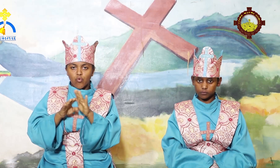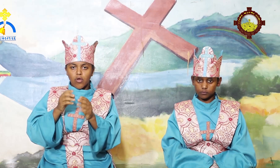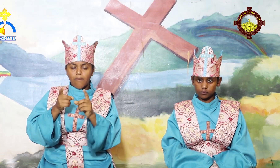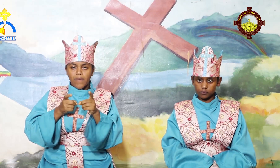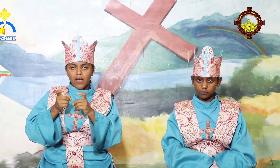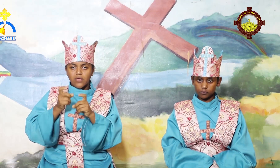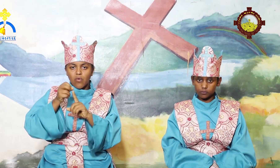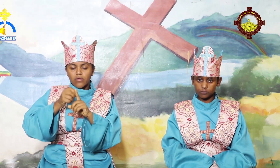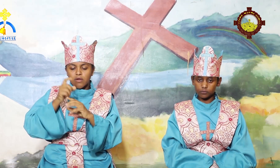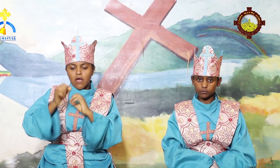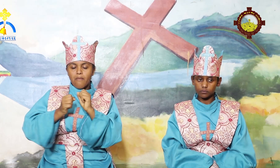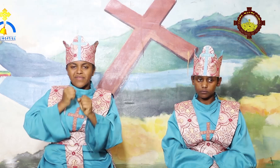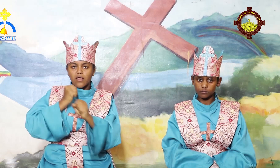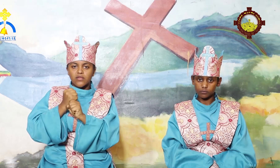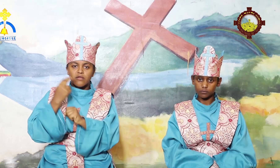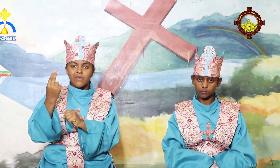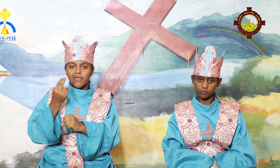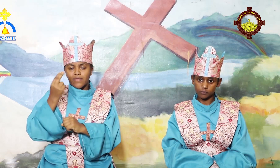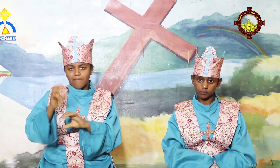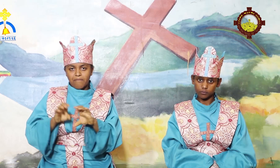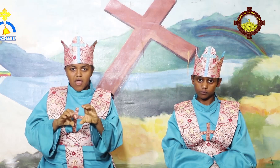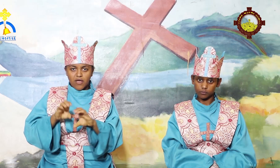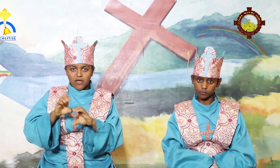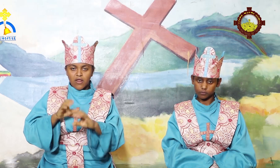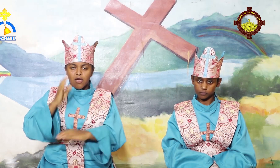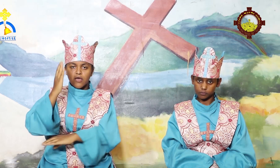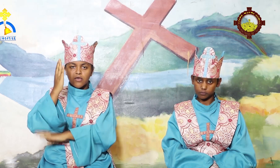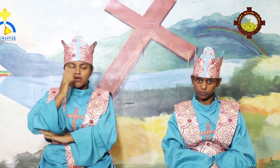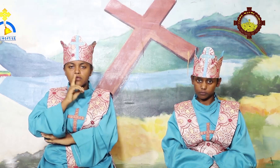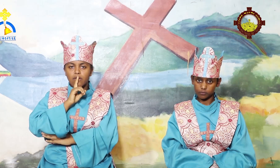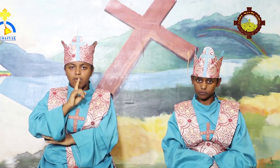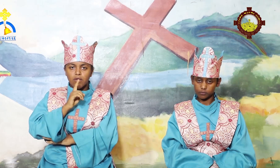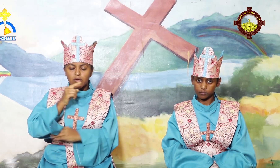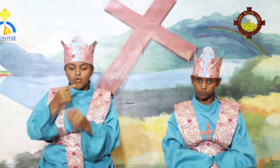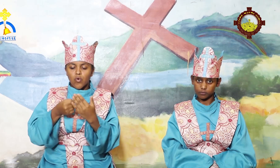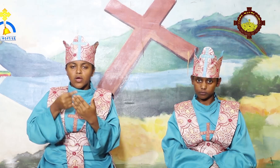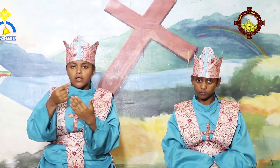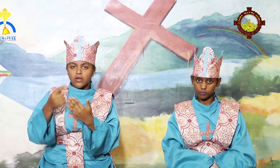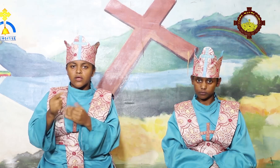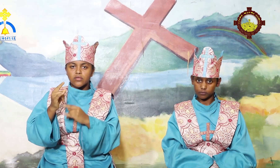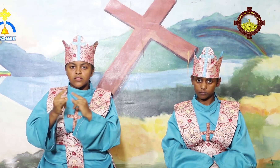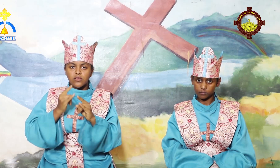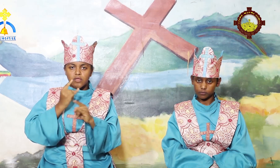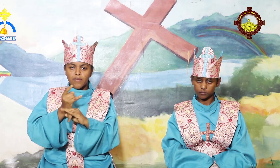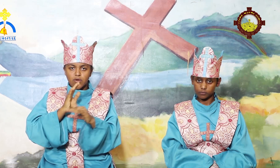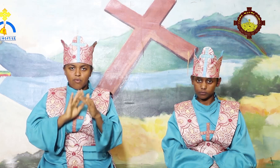የሚገዛ ወራትንና ዓመታትንም ለጥቅም ያከናወነ እግዚአብሔር ነው። ስለዚህ